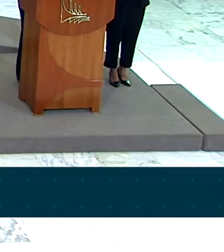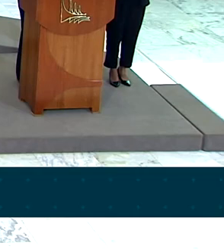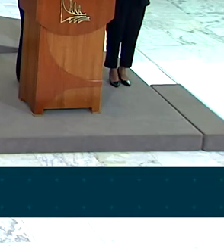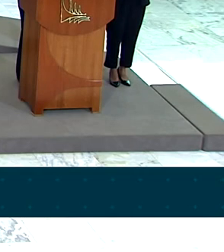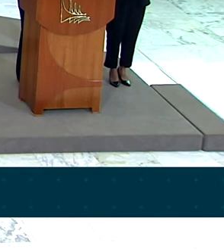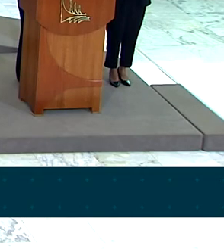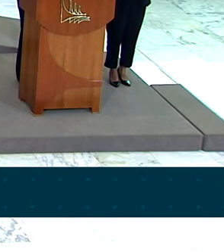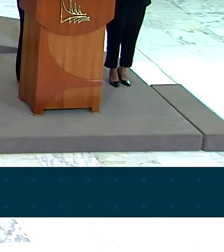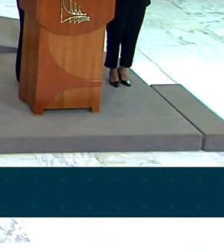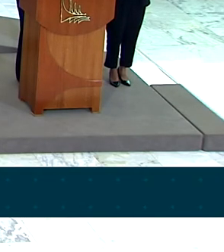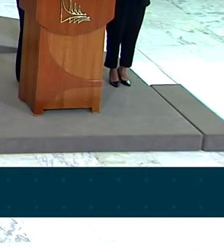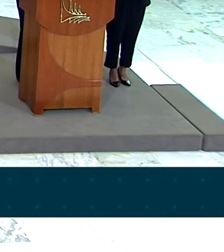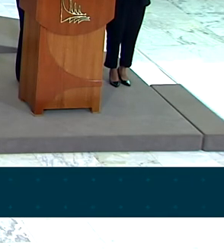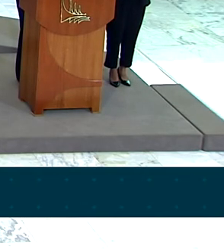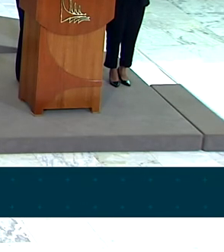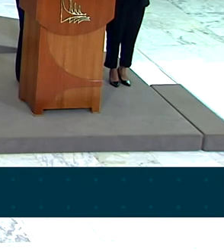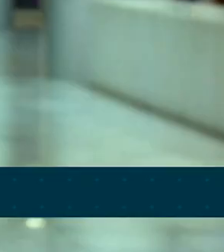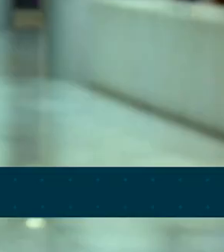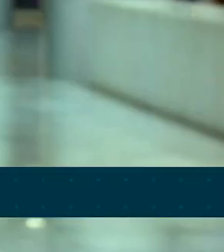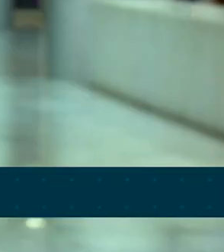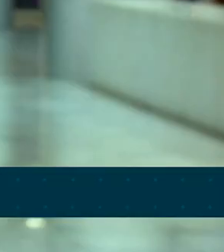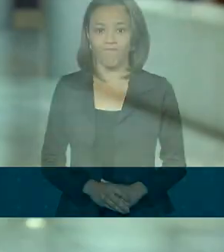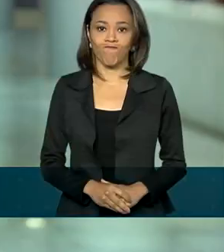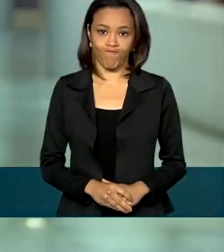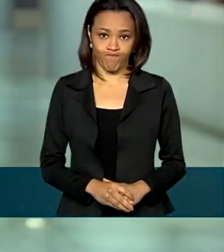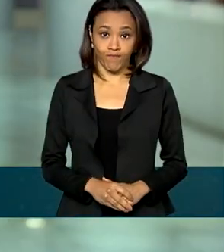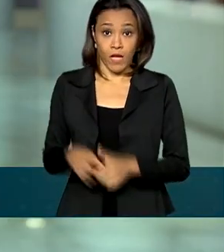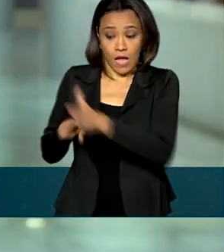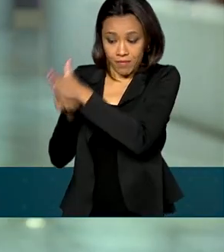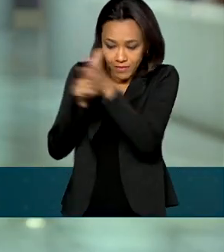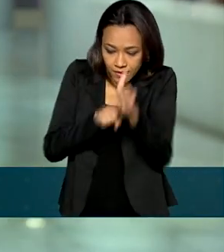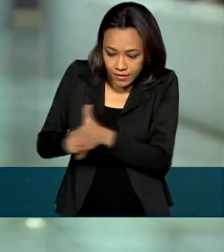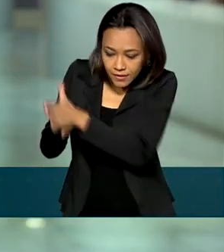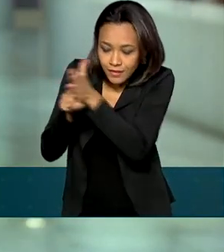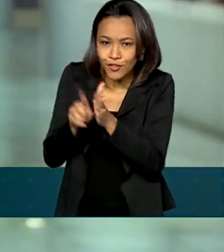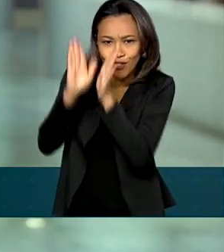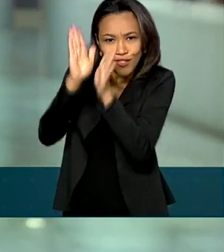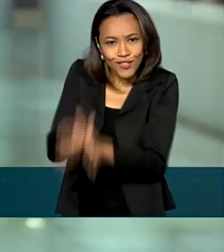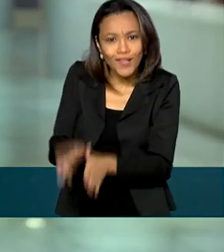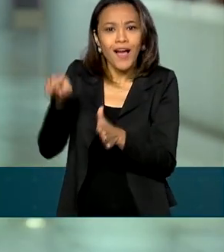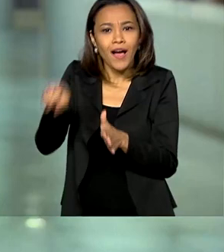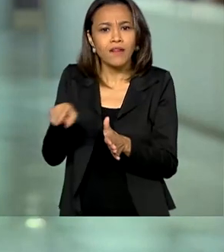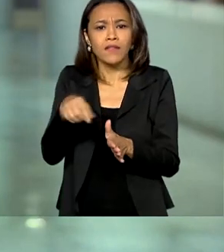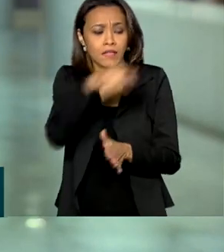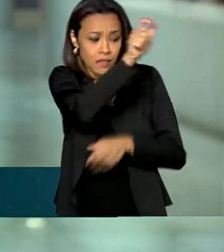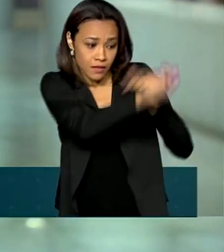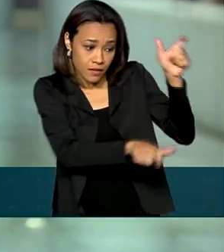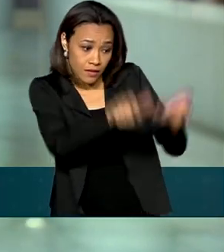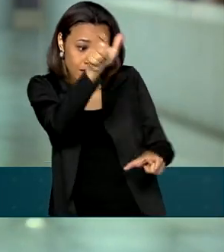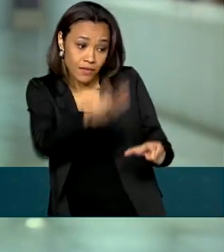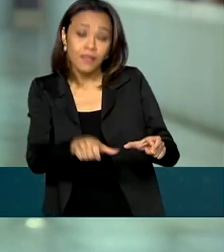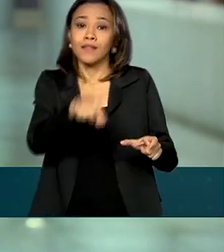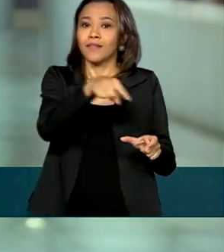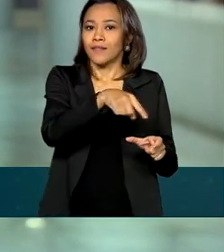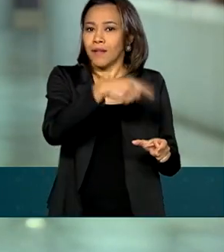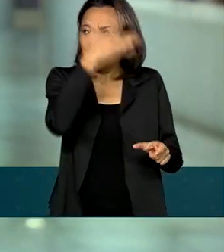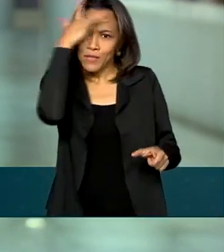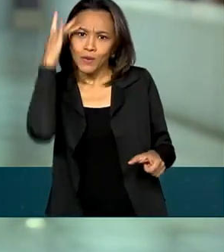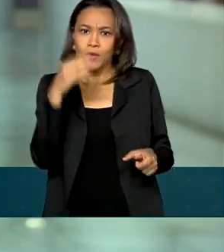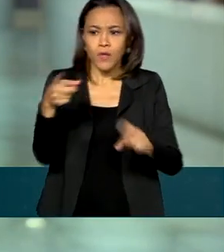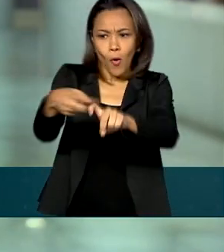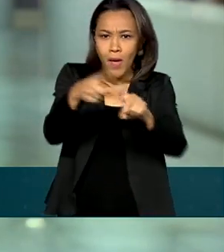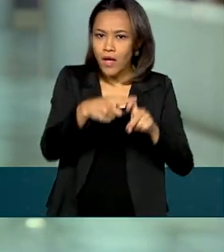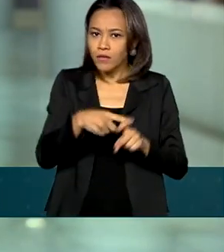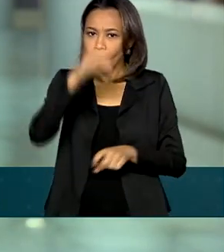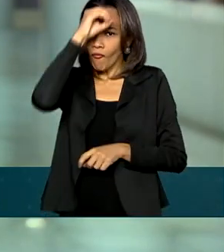necessitando de internação hospitalar. O estudo clínico foi feito sem que paciente e médico soubessem se estavam usando